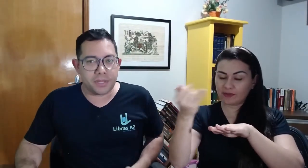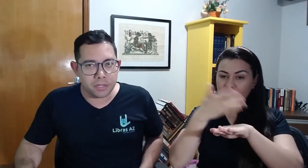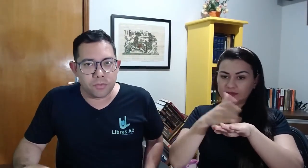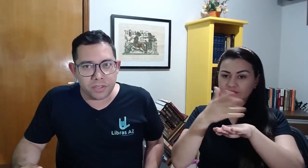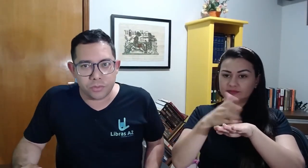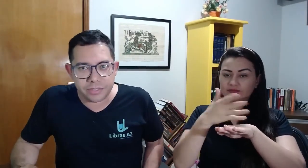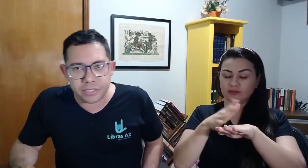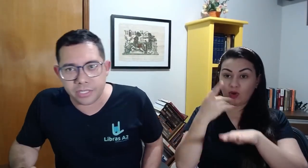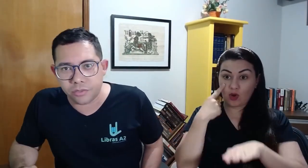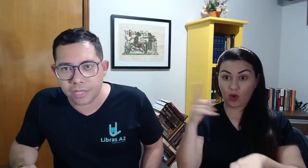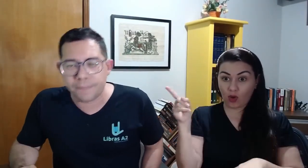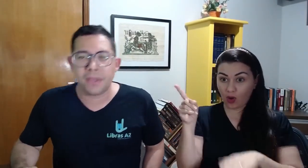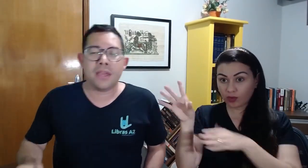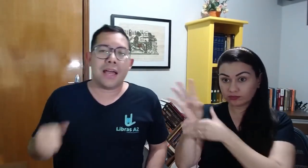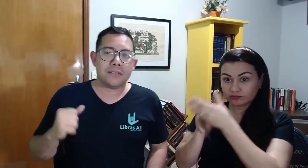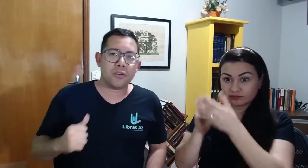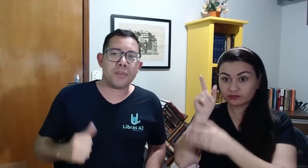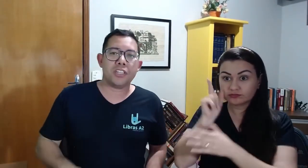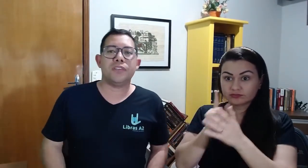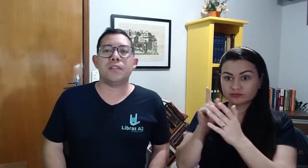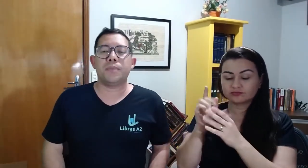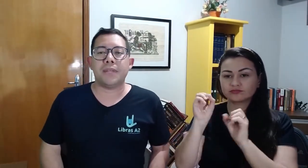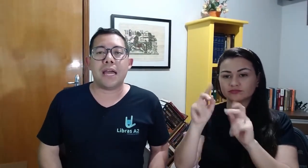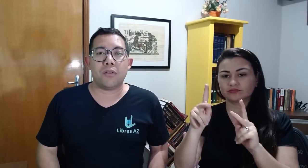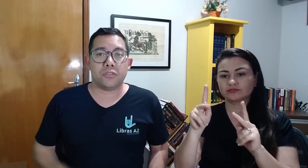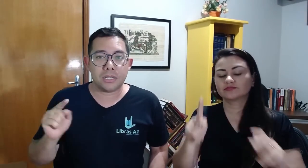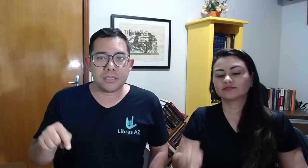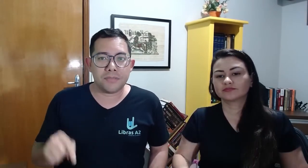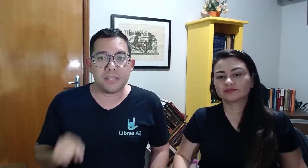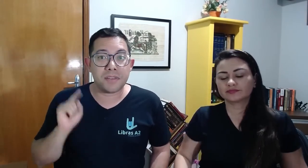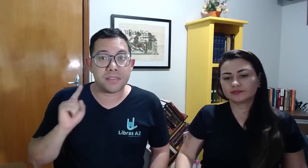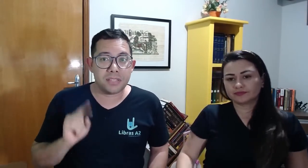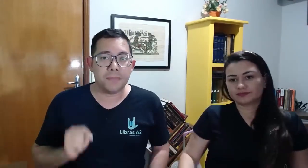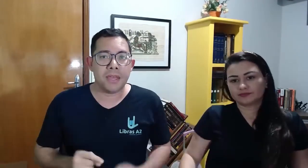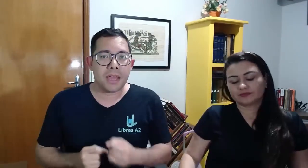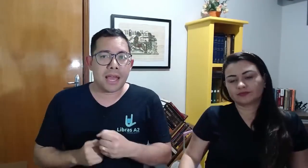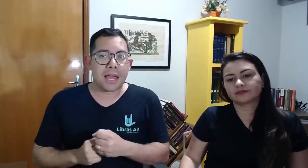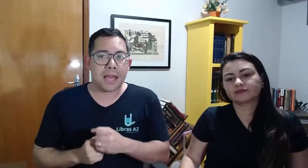expressão, vamos fazer um exercício, tá? Assim como a gente fez na primeira aula, só que dessa vez você vai fazer